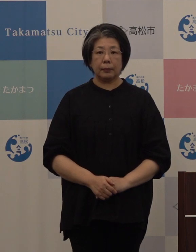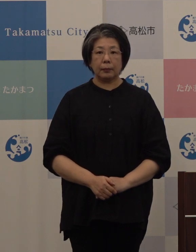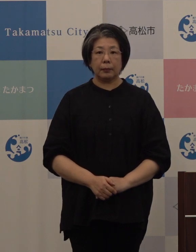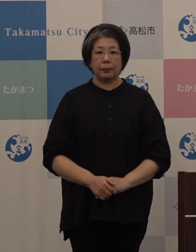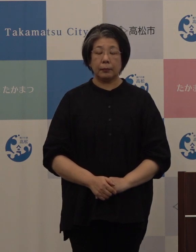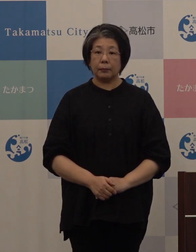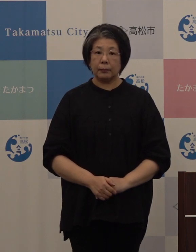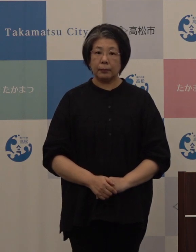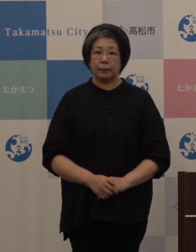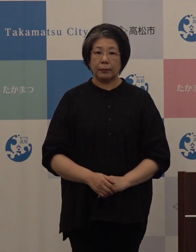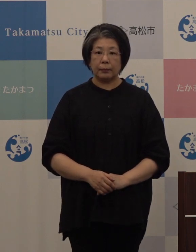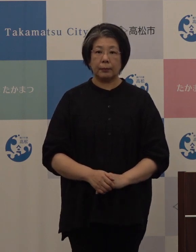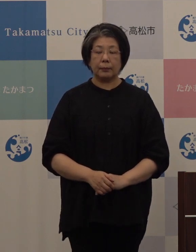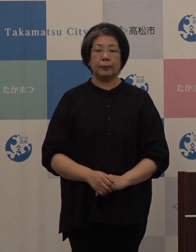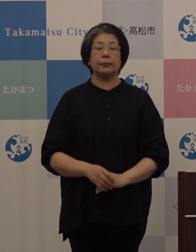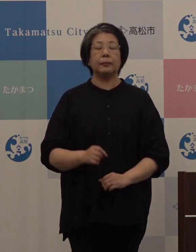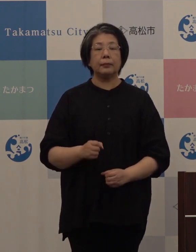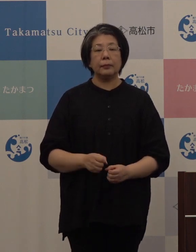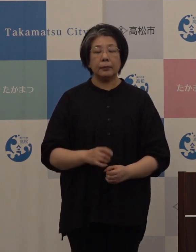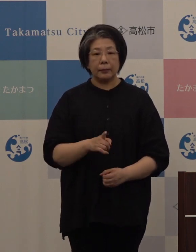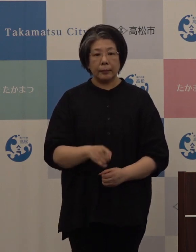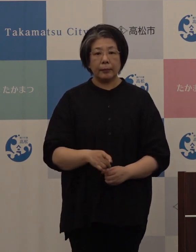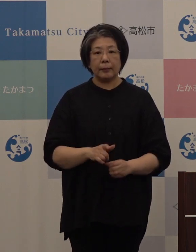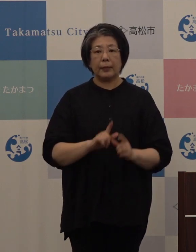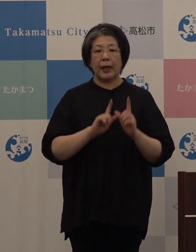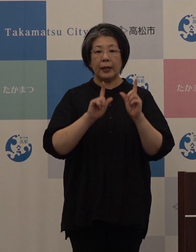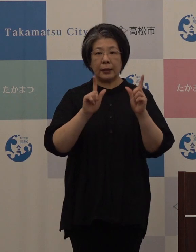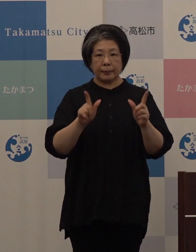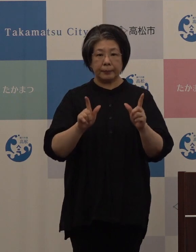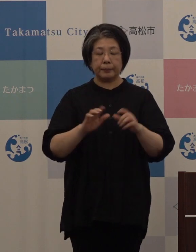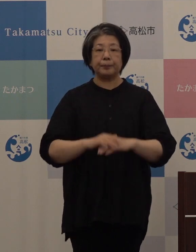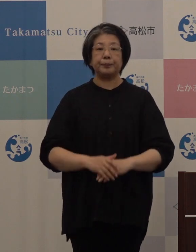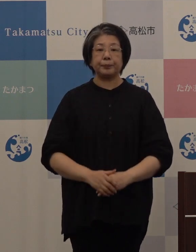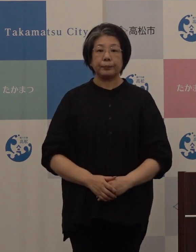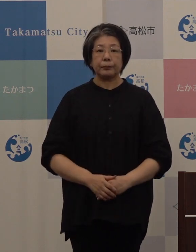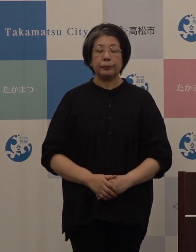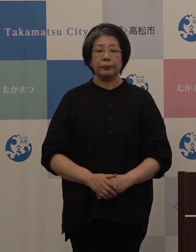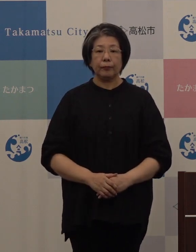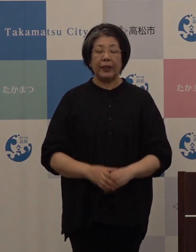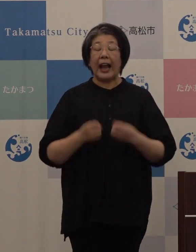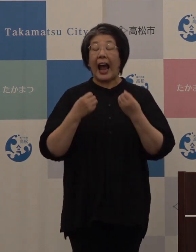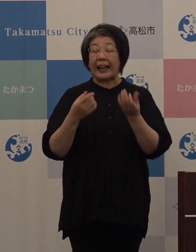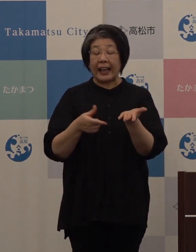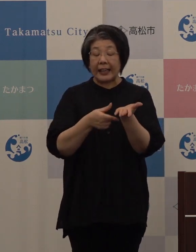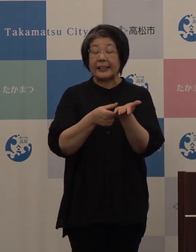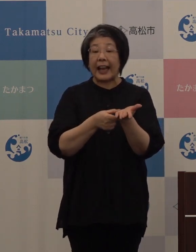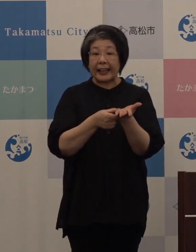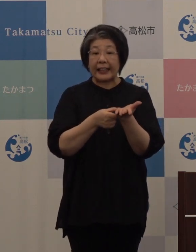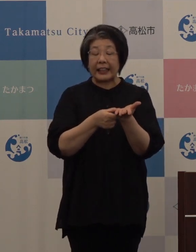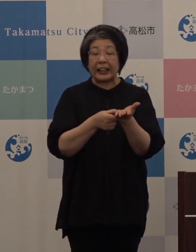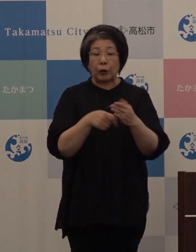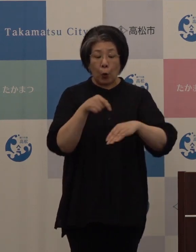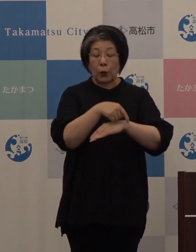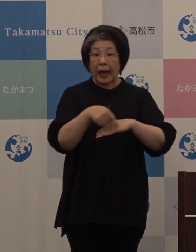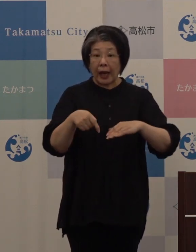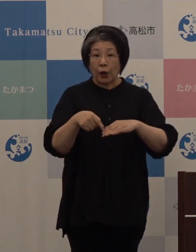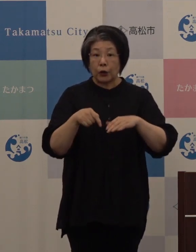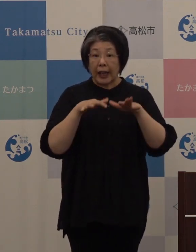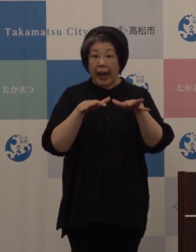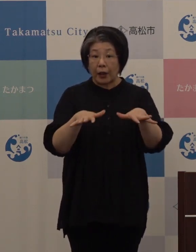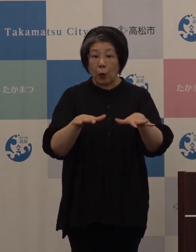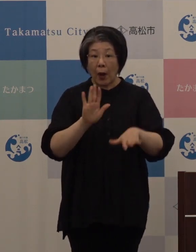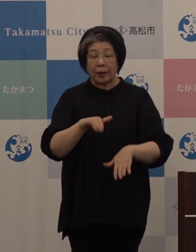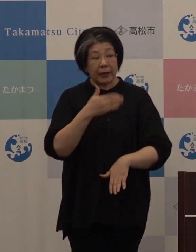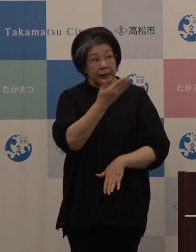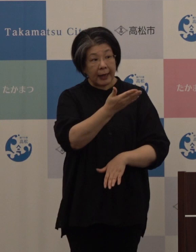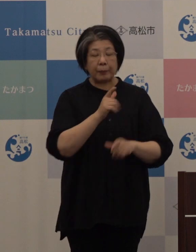ということ。 新駅整備です。 新駅整備 です。はい、新駅2ですね。今のところ直接的な影響はないと思っておりますので、それにつき